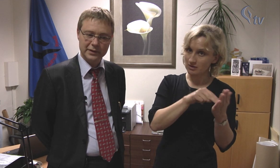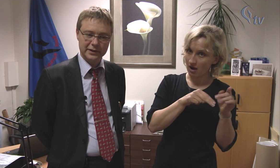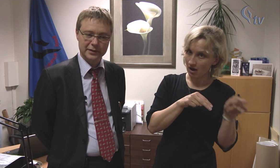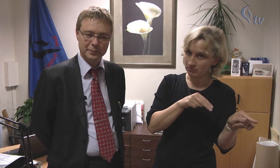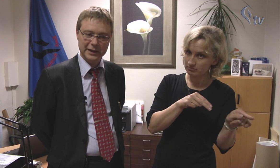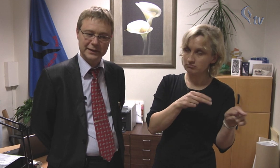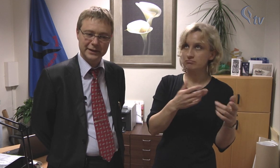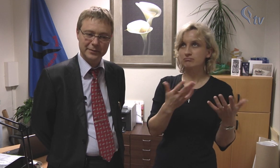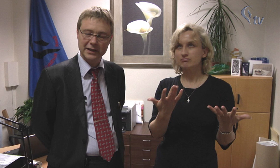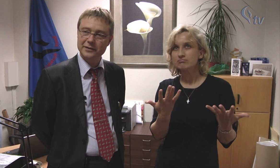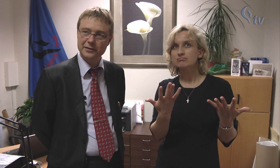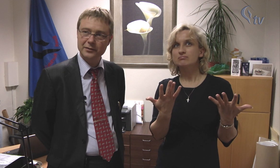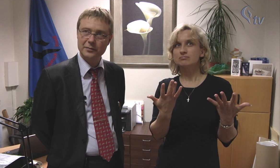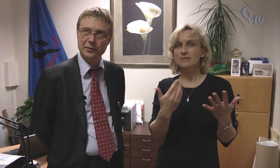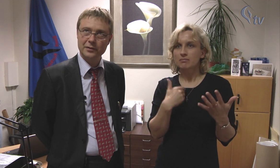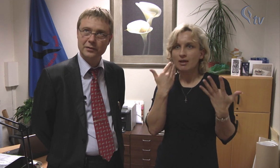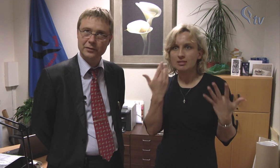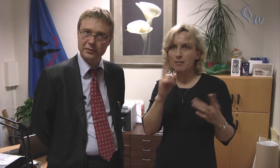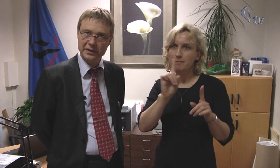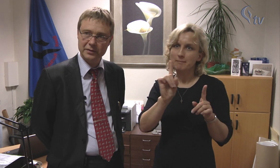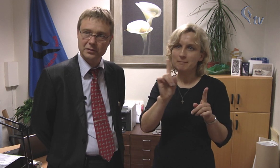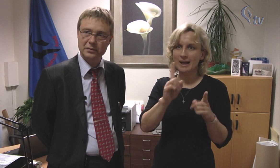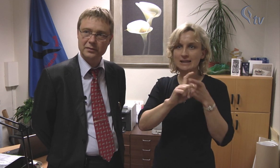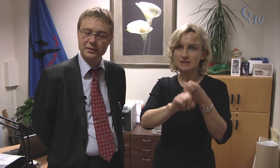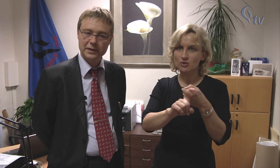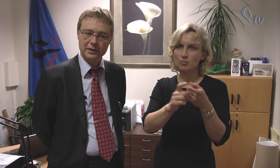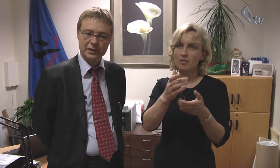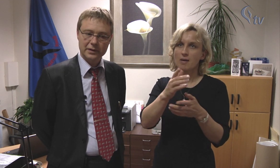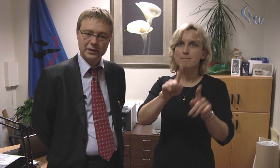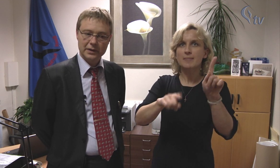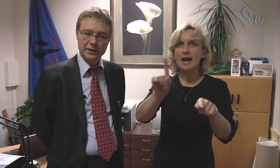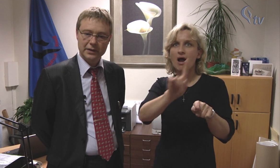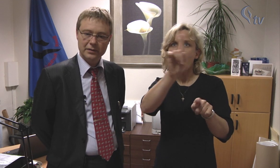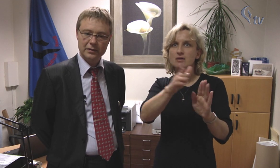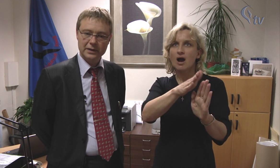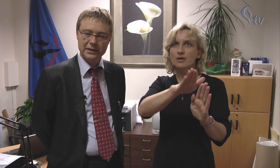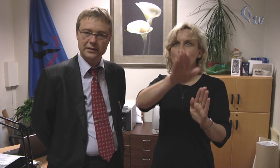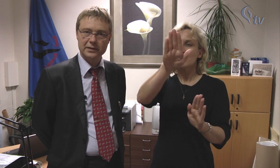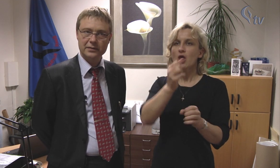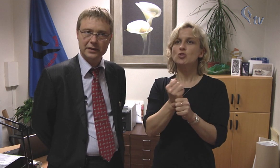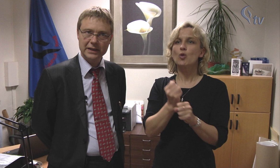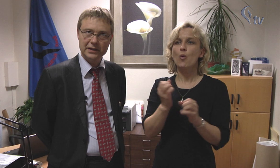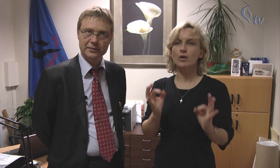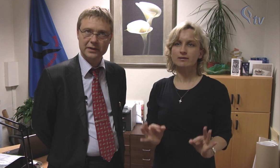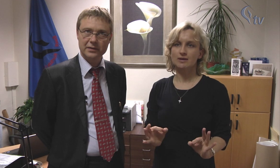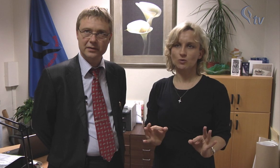hooti, ma ei isegi tea, millest see sõltub, on tööõigus ja kindlasti on kinnisvara,